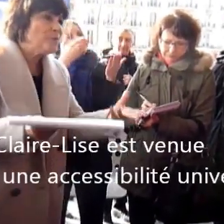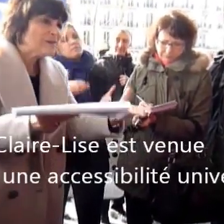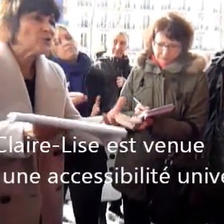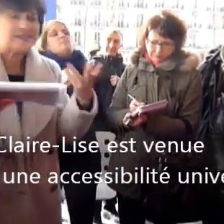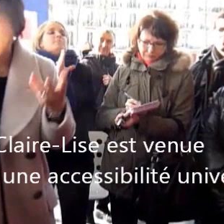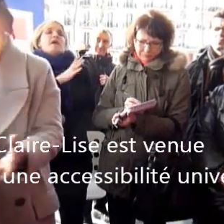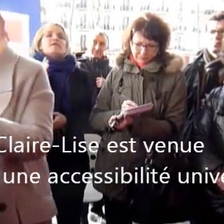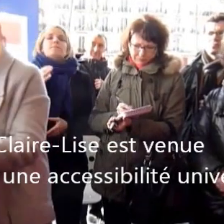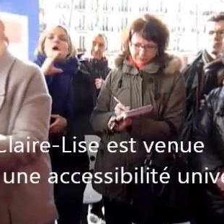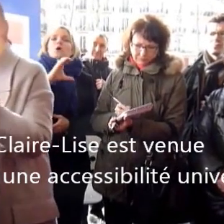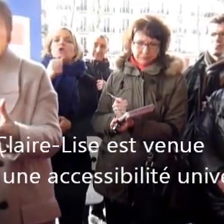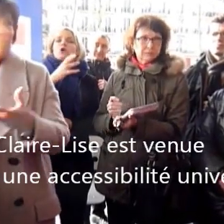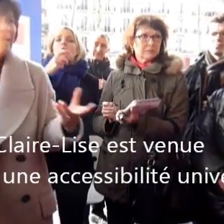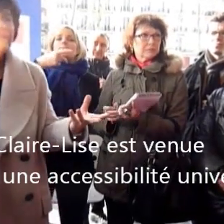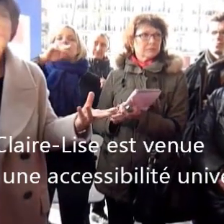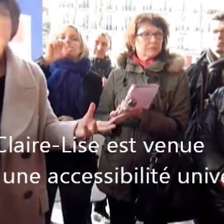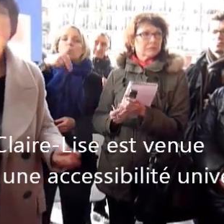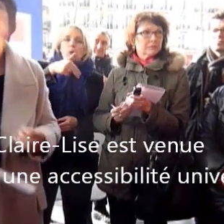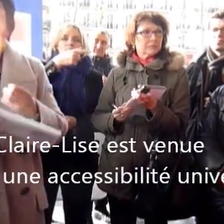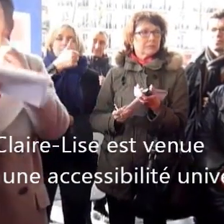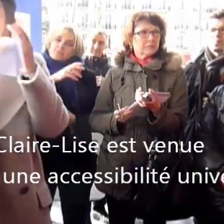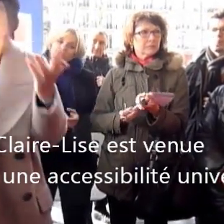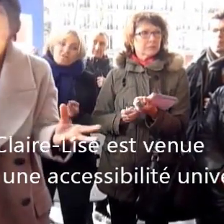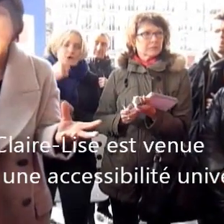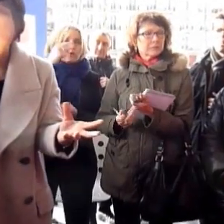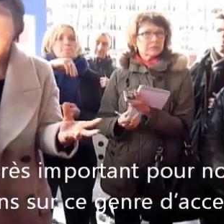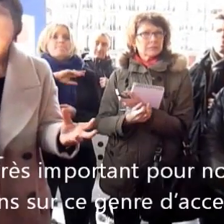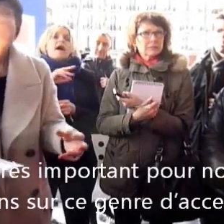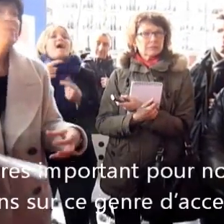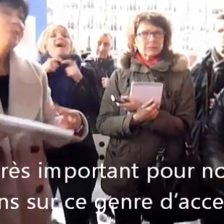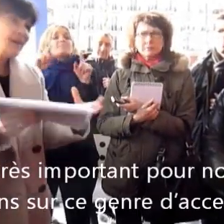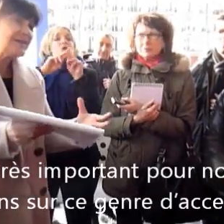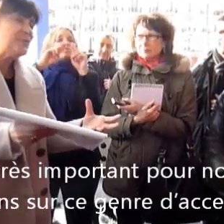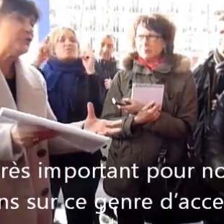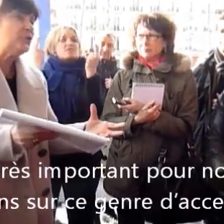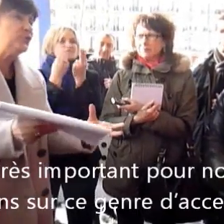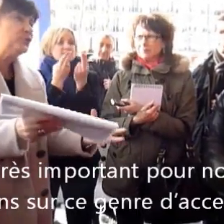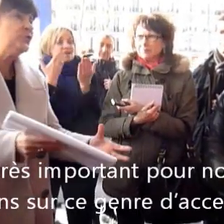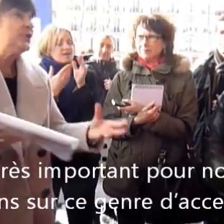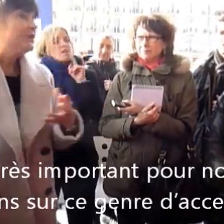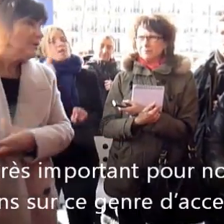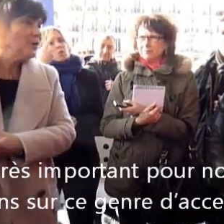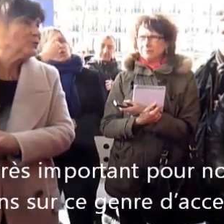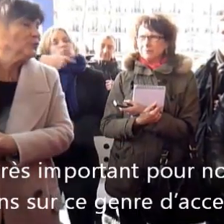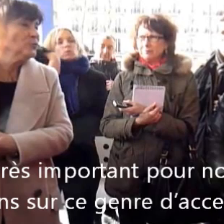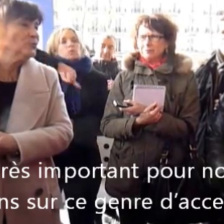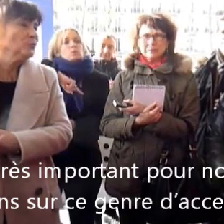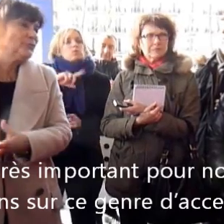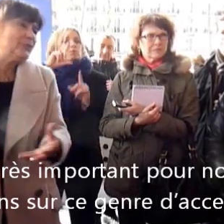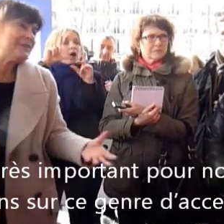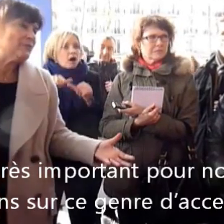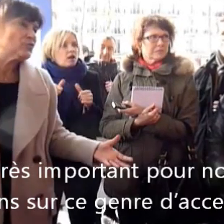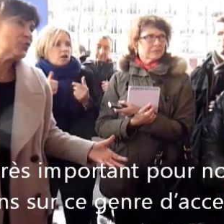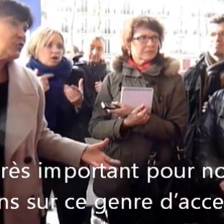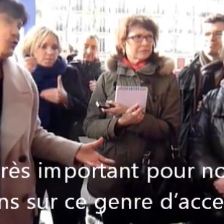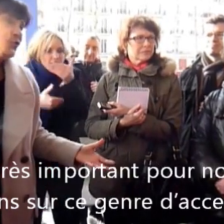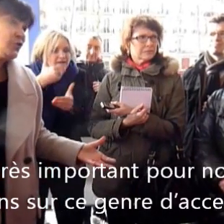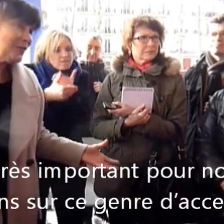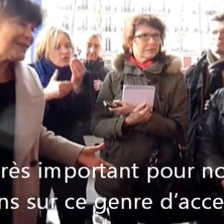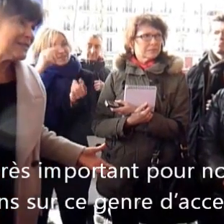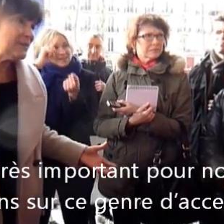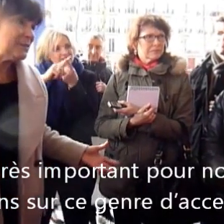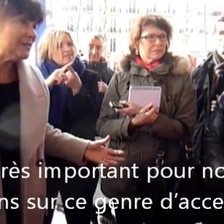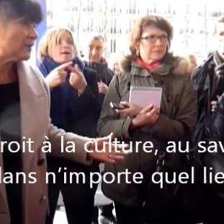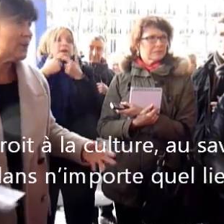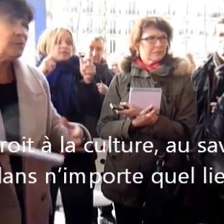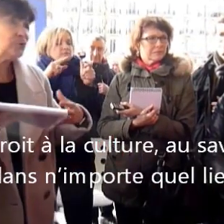elle est venue parce que c'est aussi une accessibilité universelle et que c'est très important pour nous que nous avancions sur ce